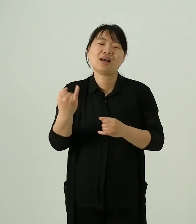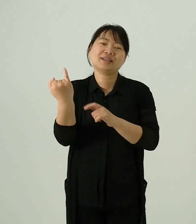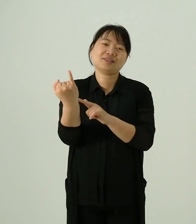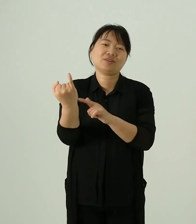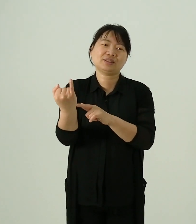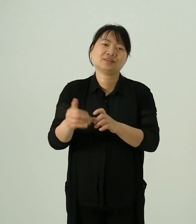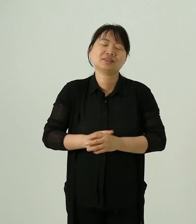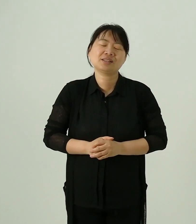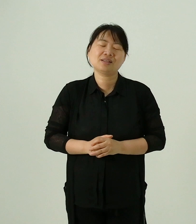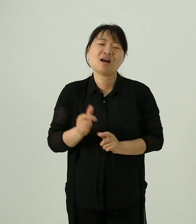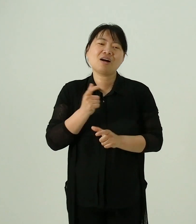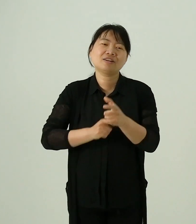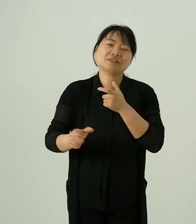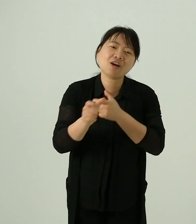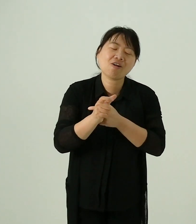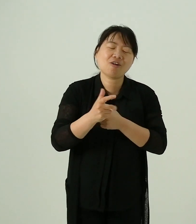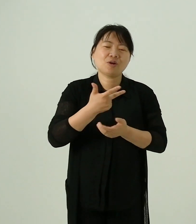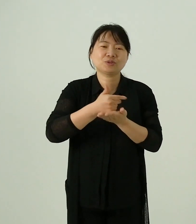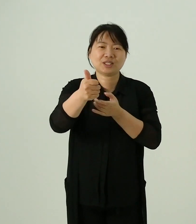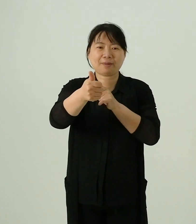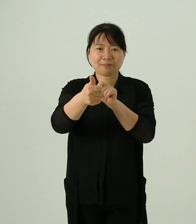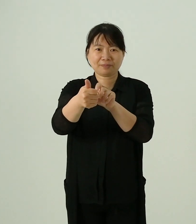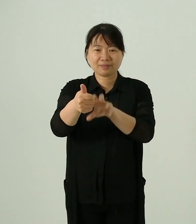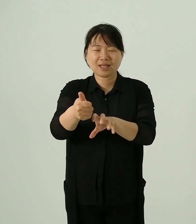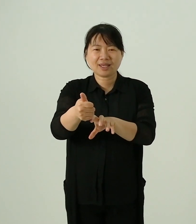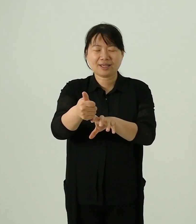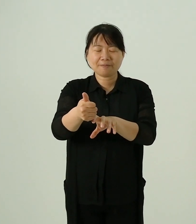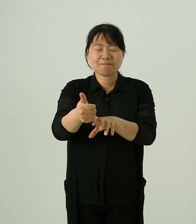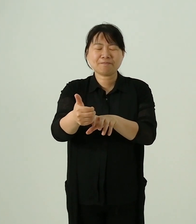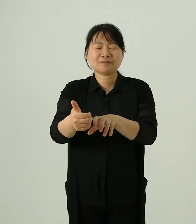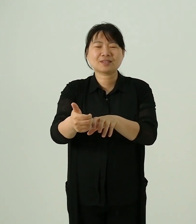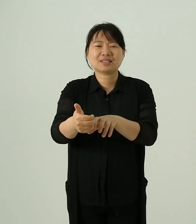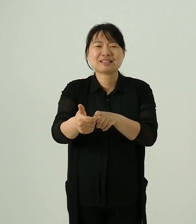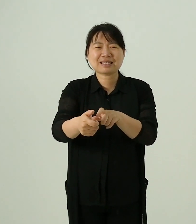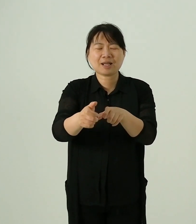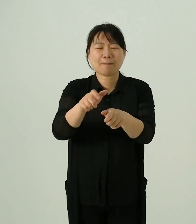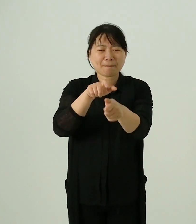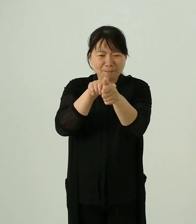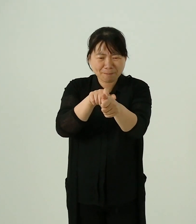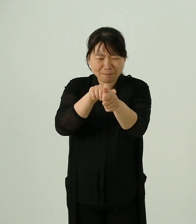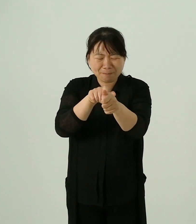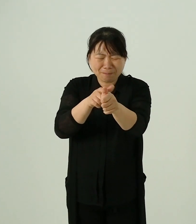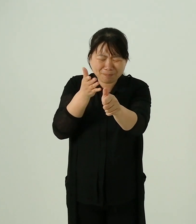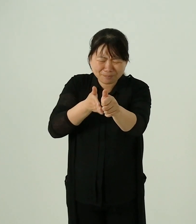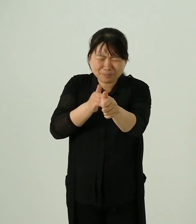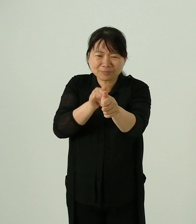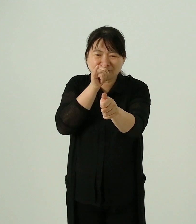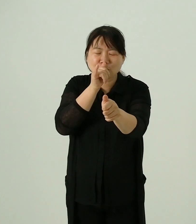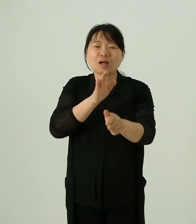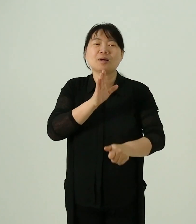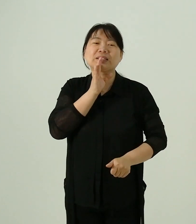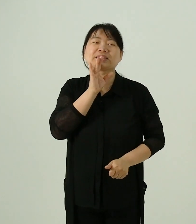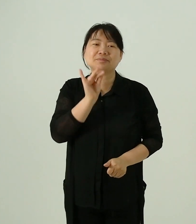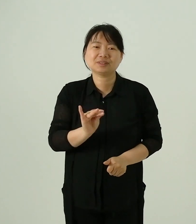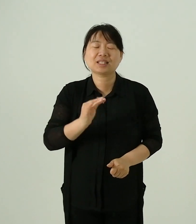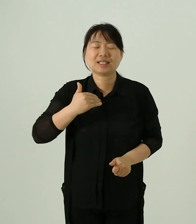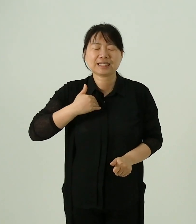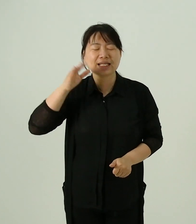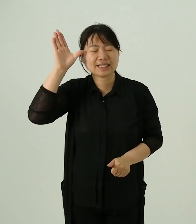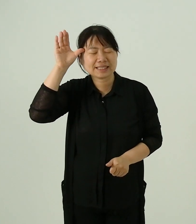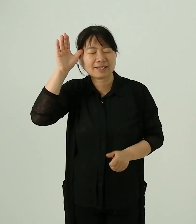여인이 더 주님 앞에 대들듯이 매달립니다. 옳습니다. 제가